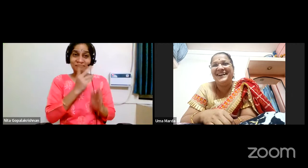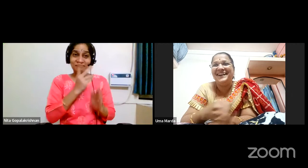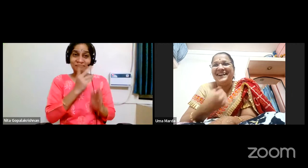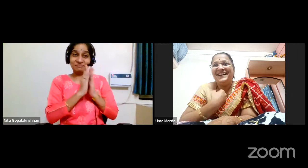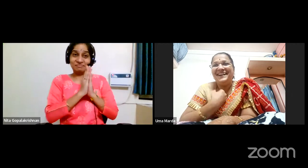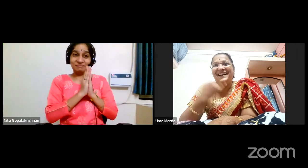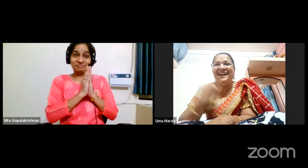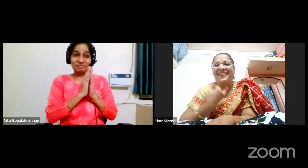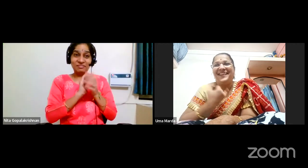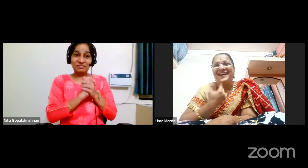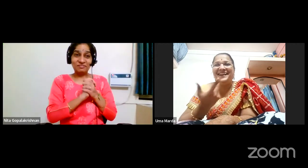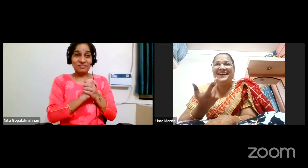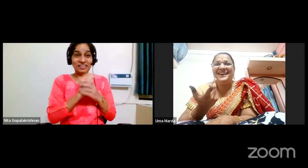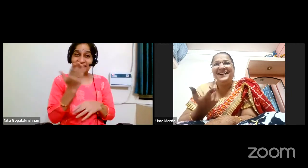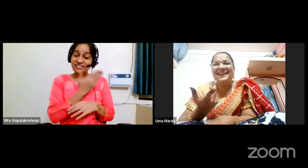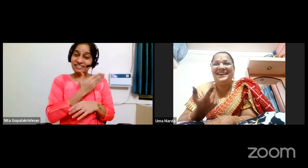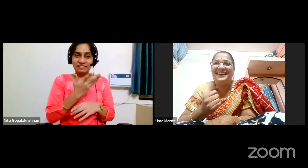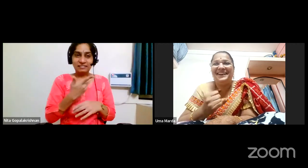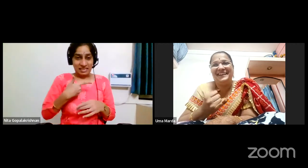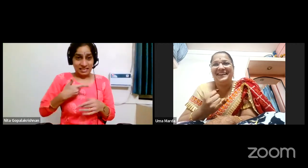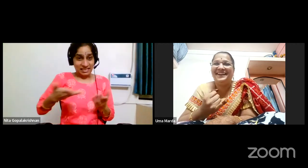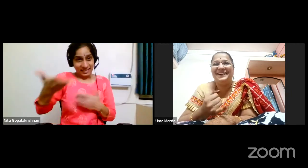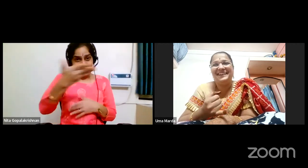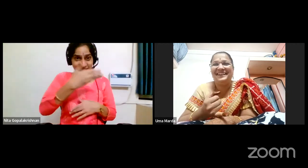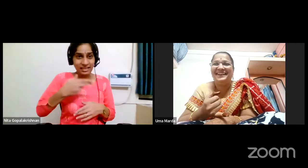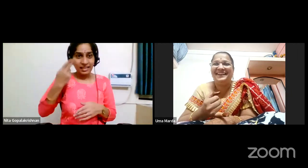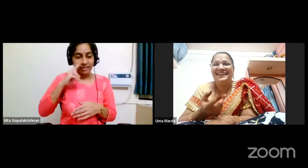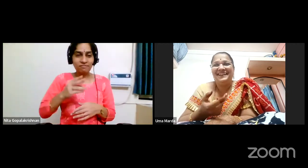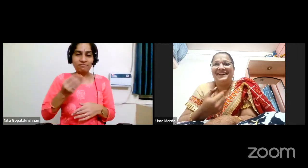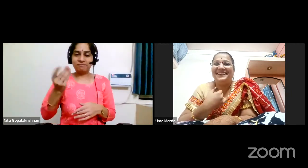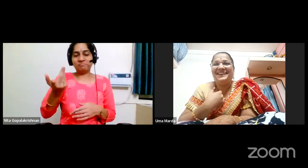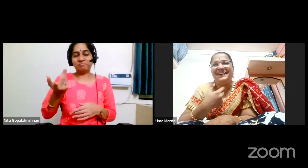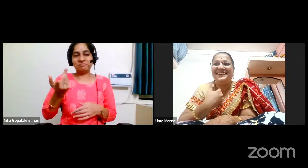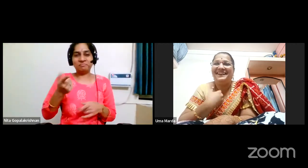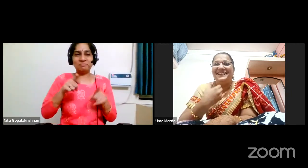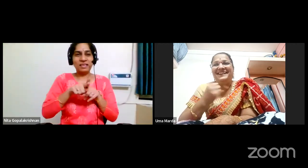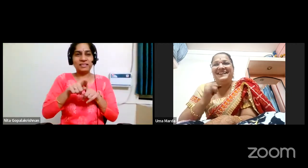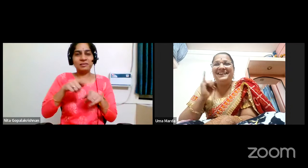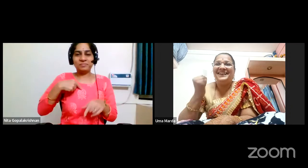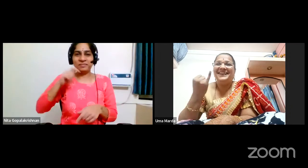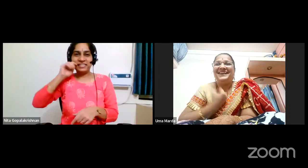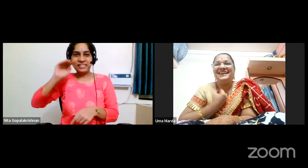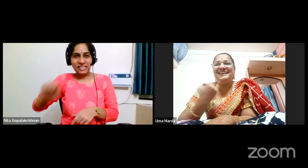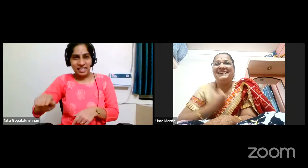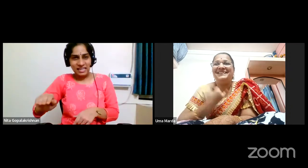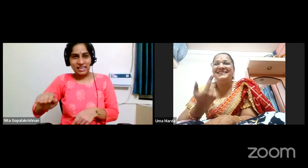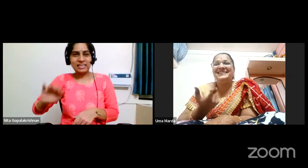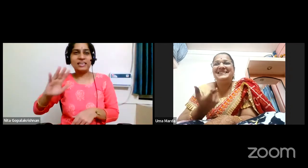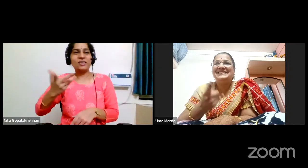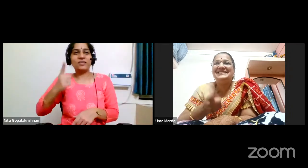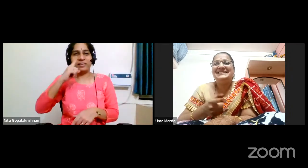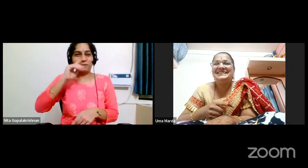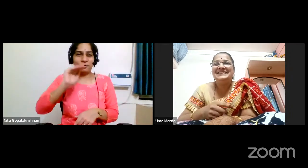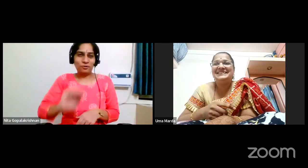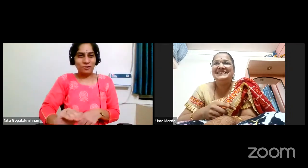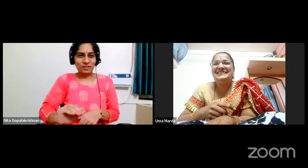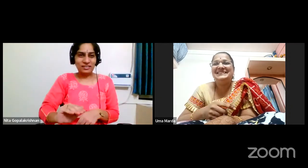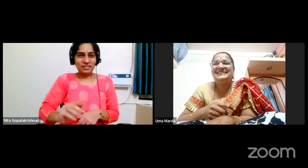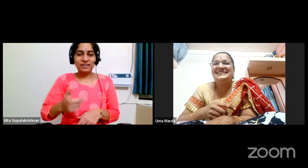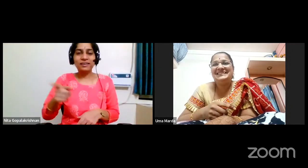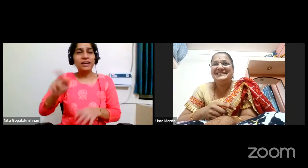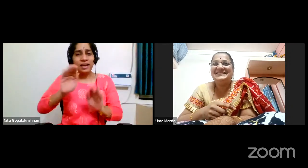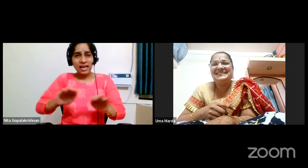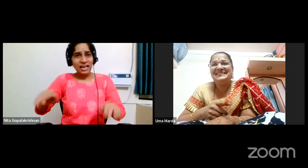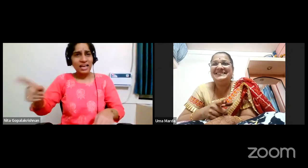नहीं, हम भी देखते हैं, अब जो आपका बेटा होगा या बेटी होगी, जो हमारे छोटे बच्चे होते हैं वो माँ बाप को